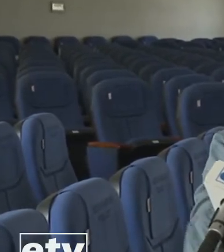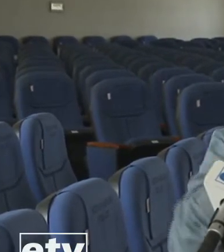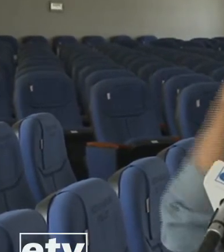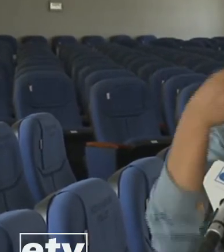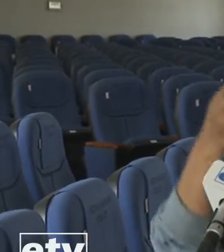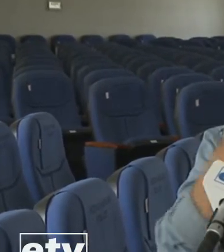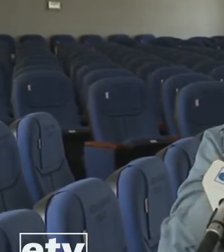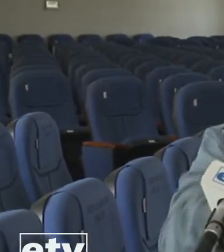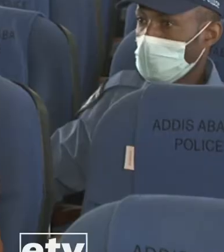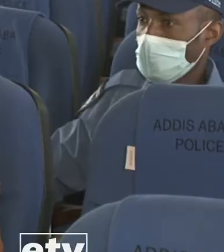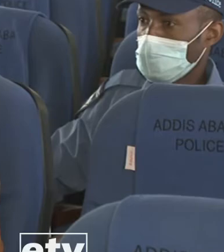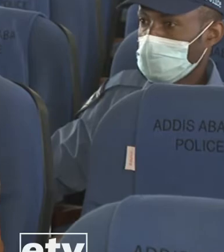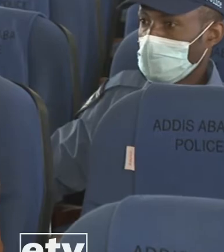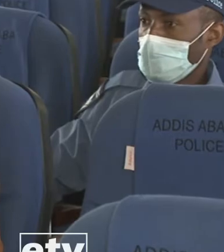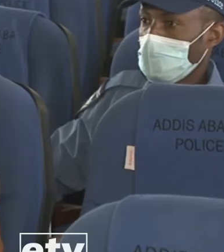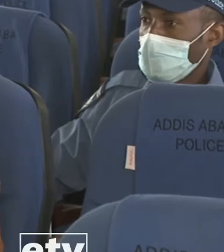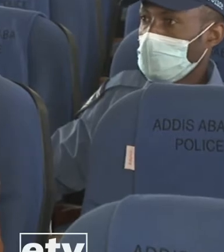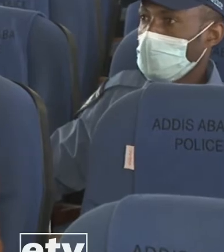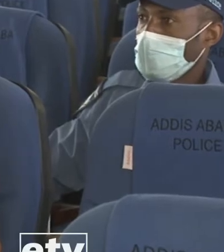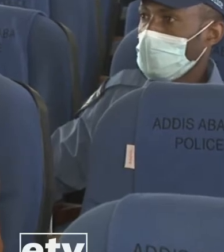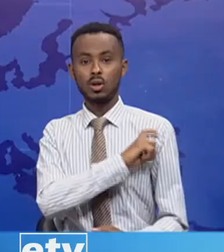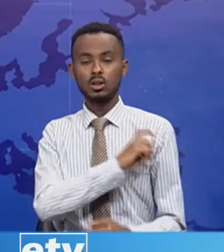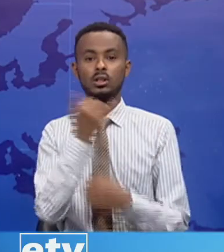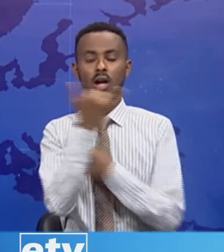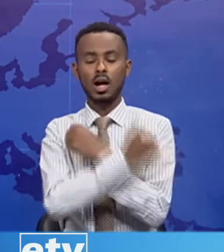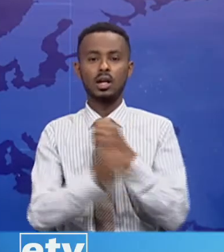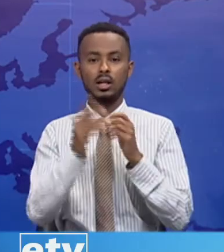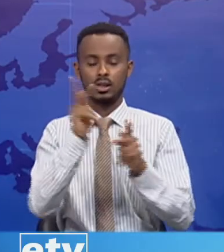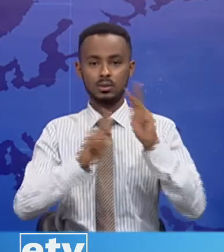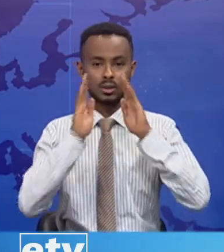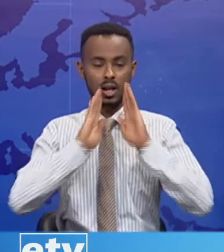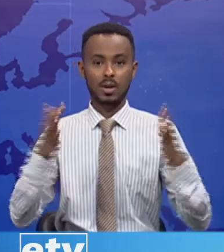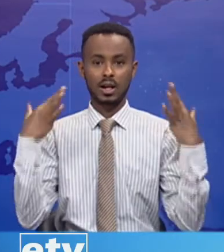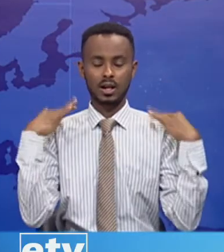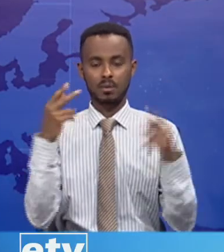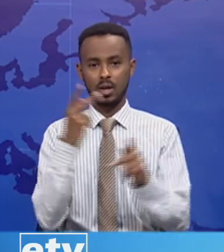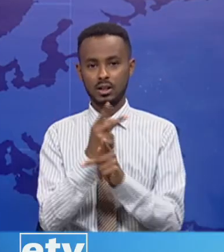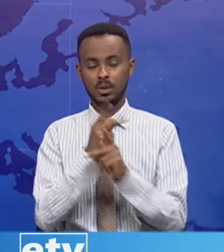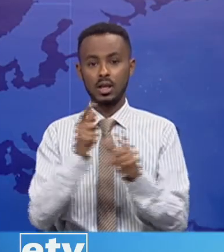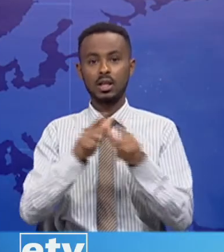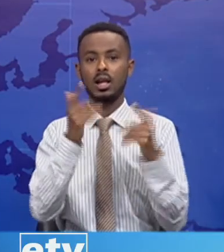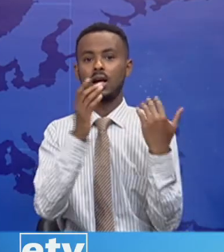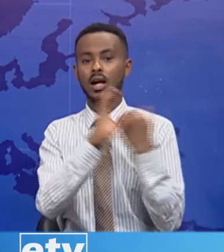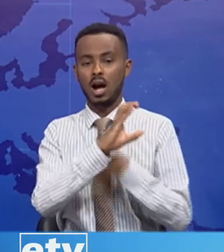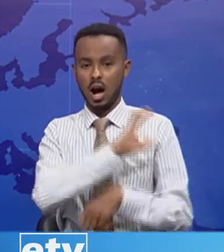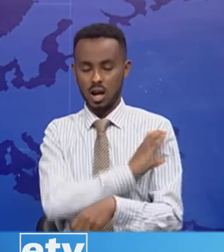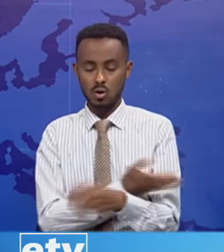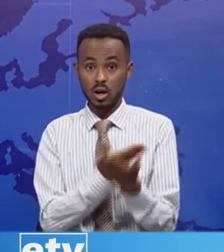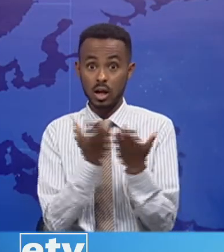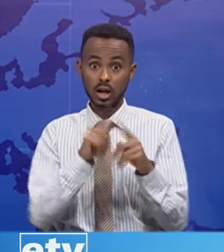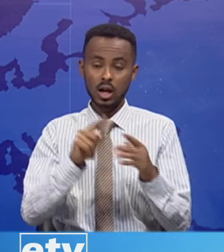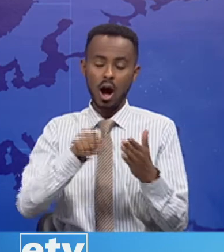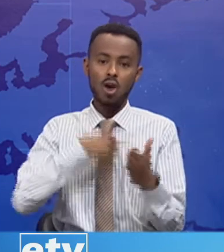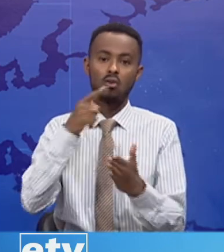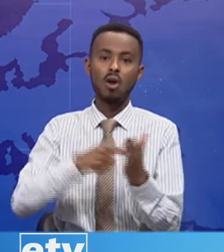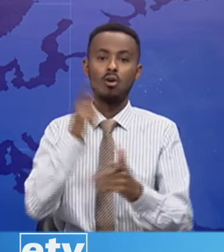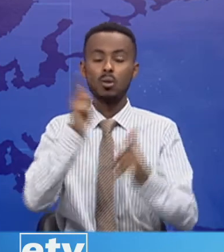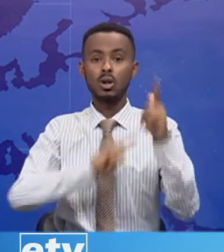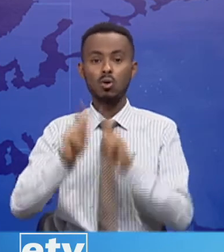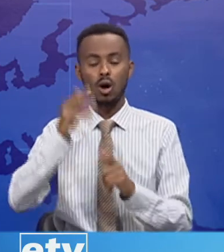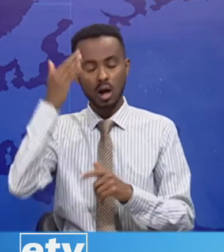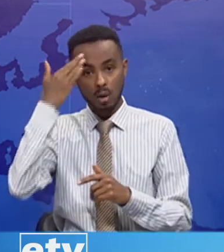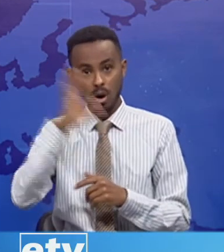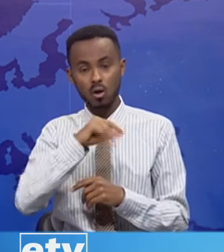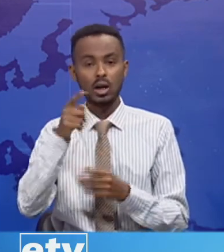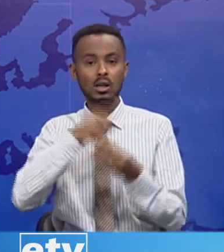ሰዎች ትምህርት መስጠት ነው። ፖሊስ የሀገርን የህዝብን ሰላምና ደህንነት የሚያስጠብቅ ትልቅ ኃይል ነው። ነገር ግን አልፎ አልፎ ምልክት ቋንቋ